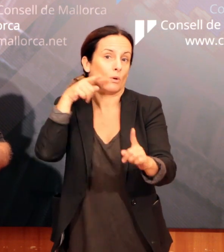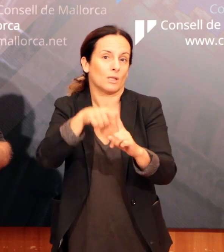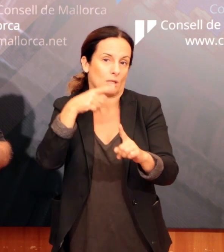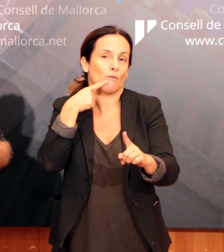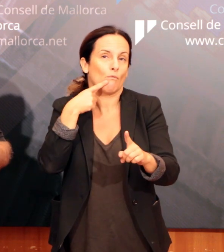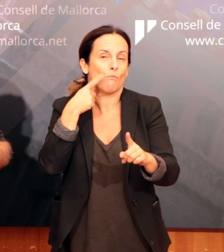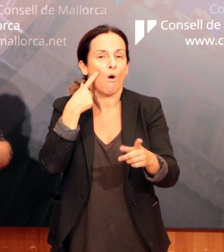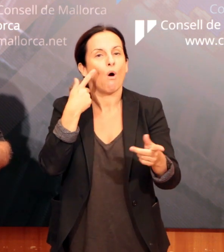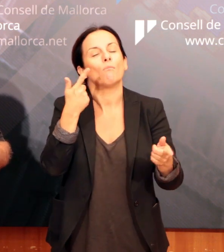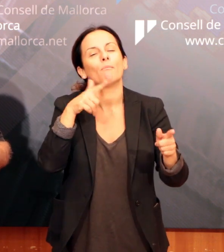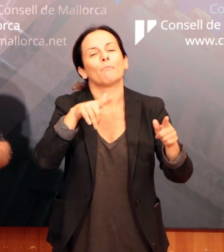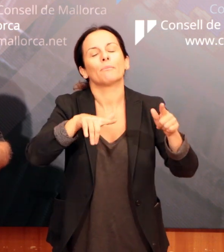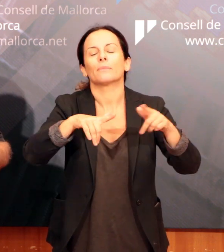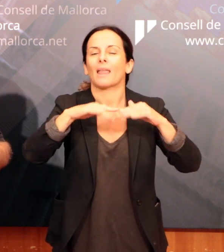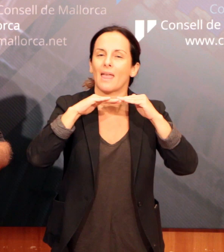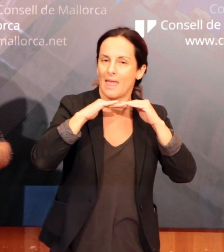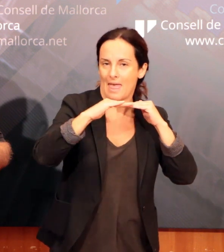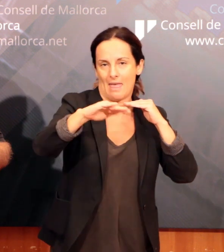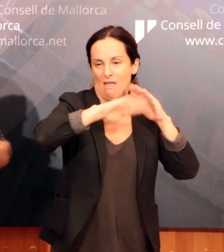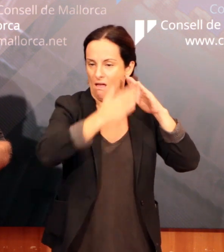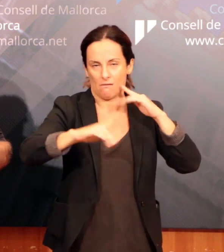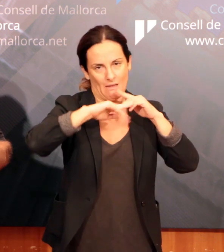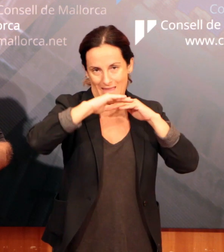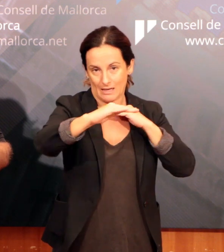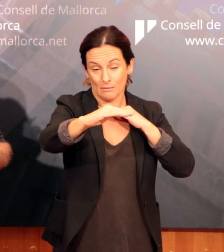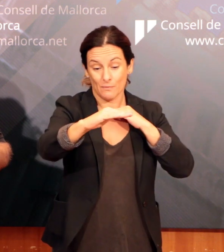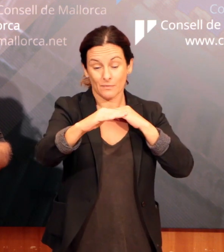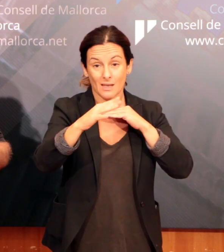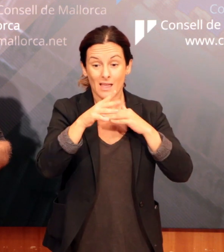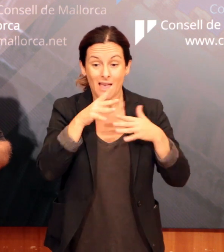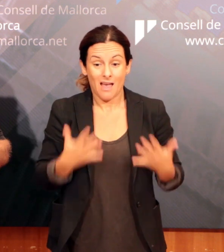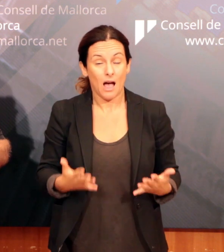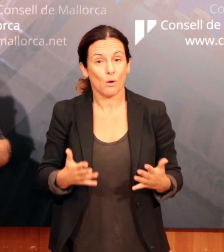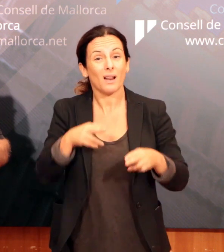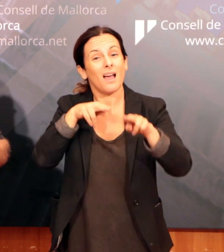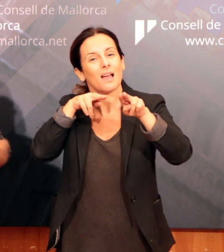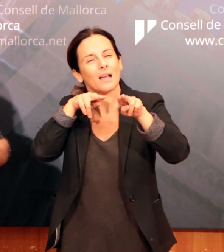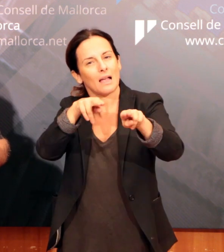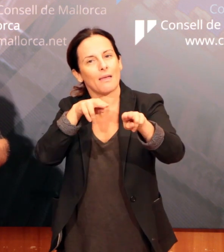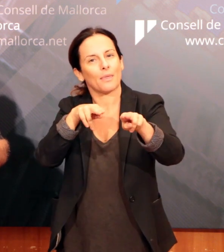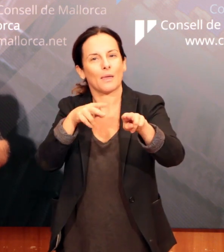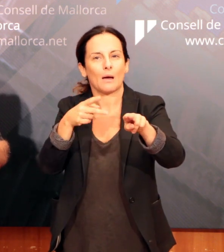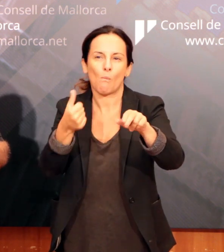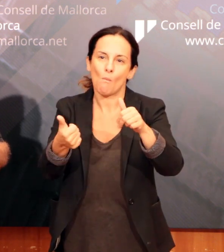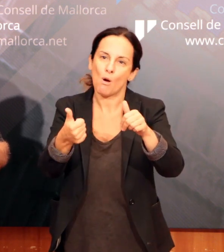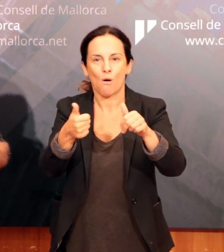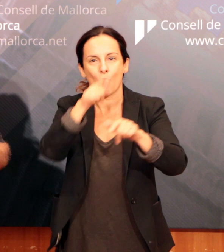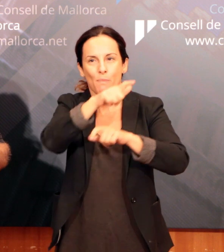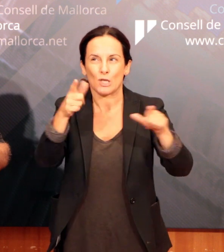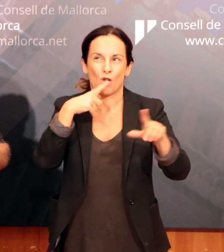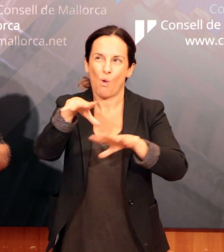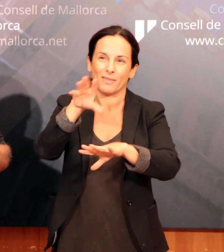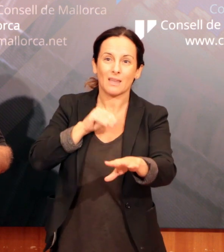temps. A dia d'avui, la caça és una activitat un poc mal d'entendre, perquè ens trobem en una societat molt canviant, que